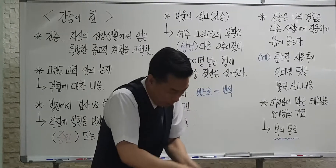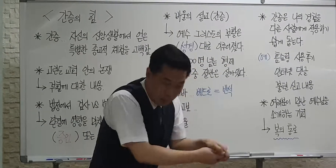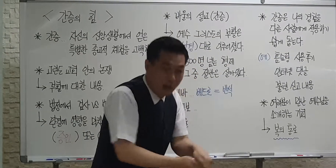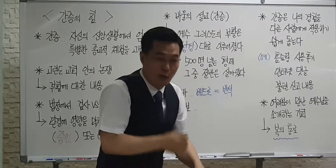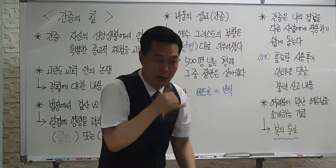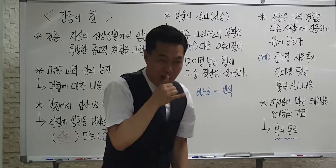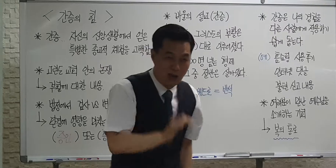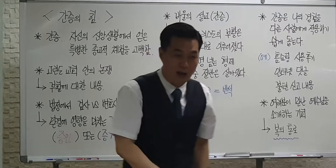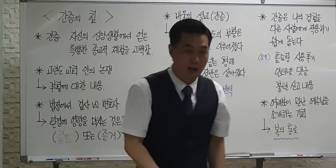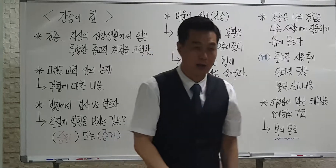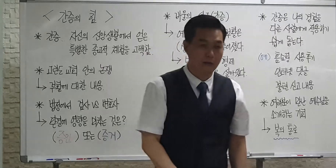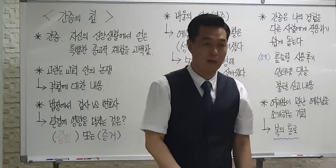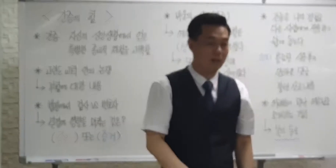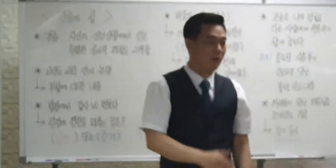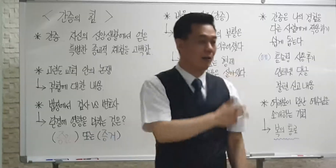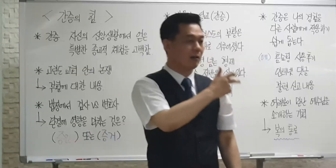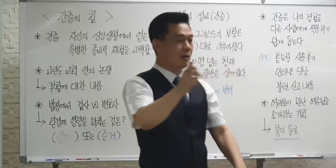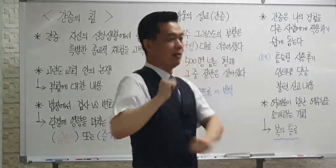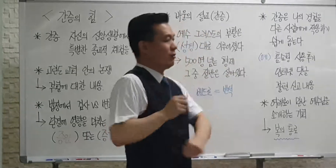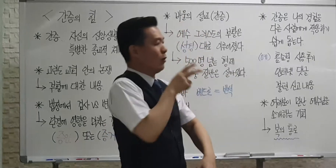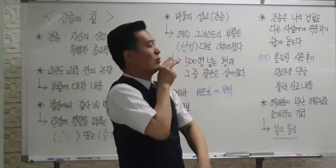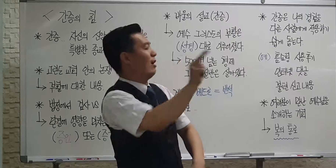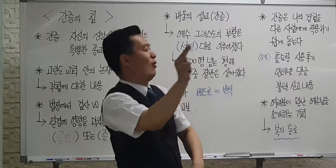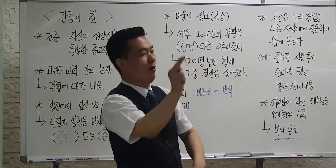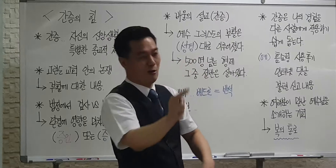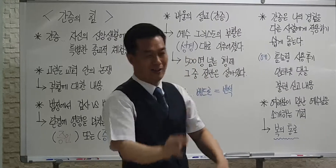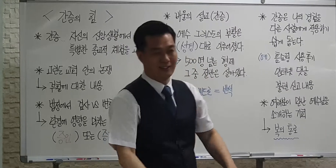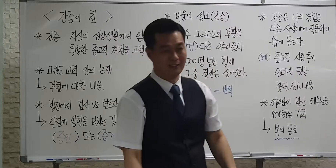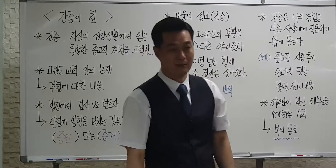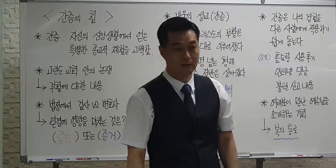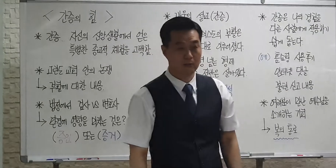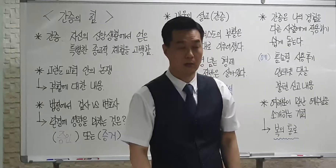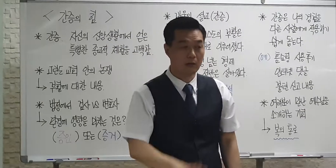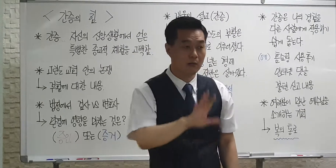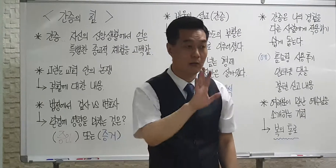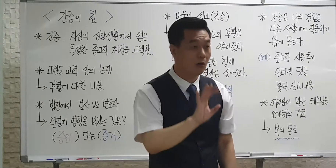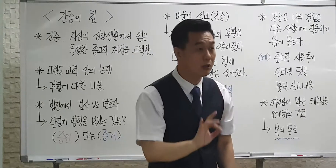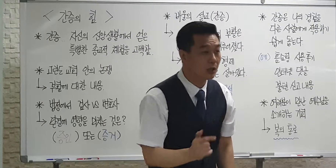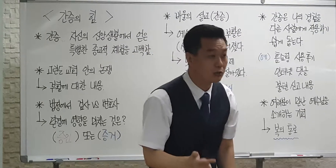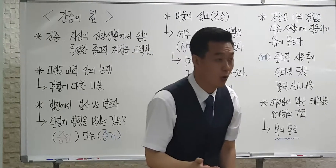이렇게 하고 있는데 큰 용사야. 어울리지 않죠?